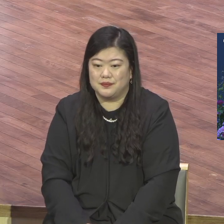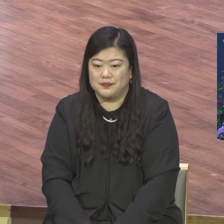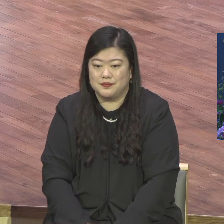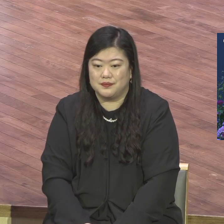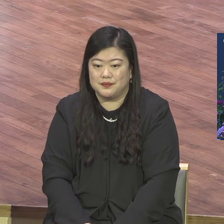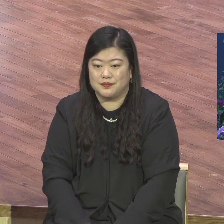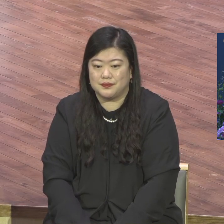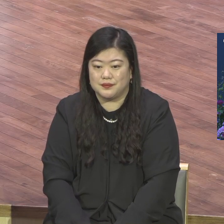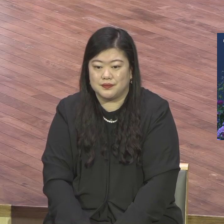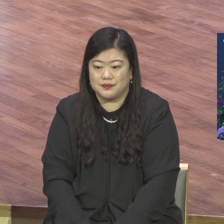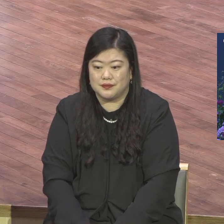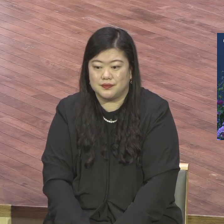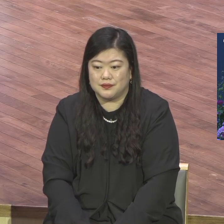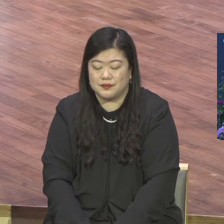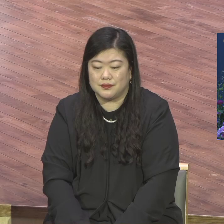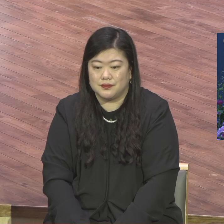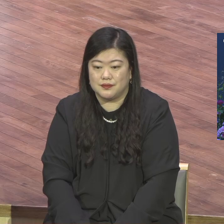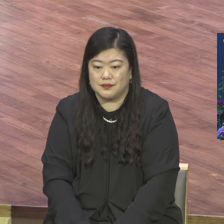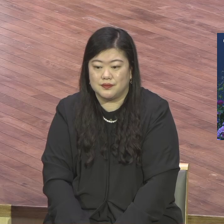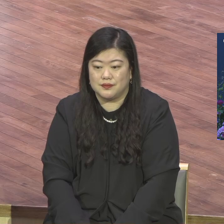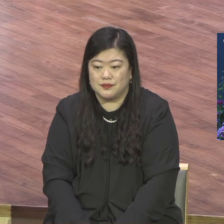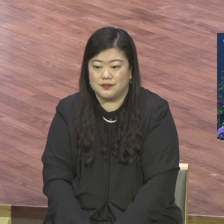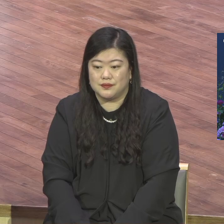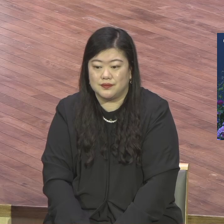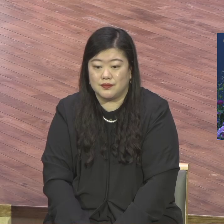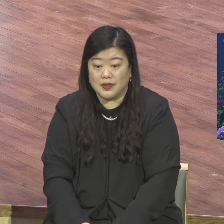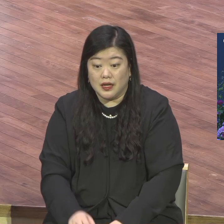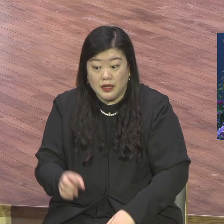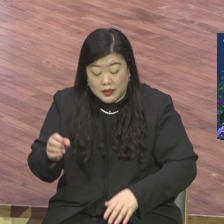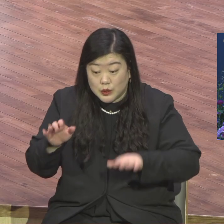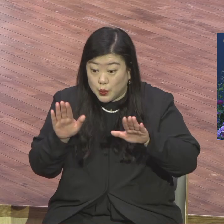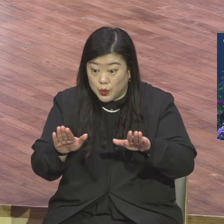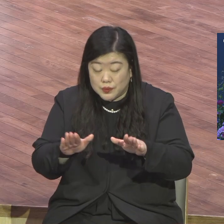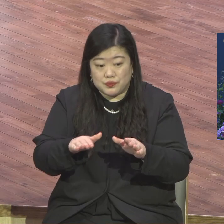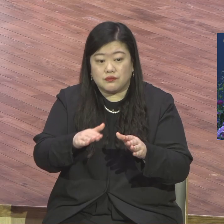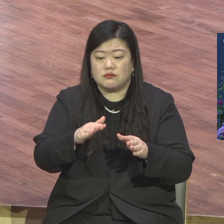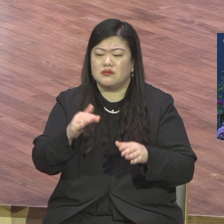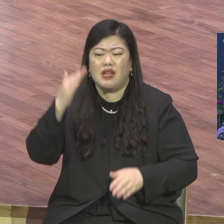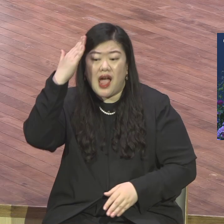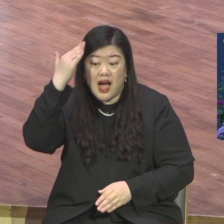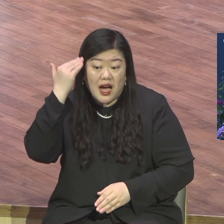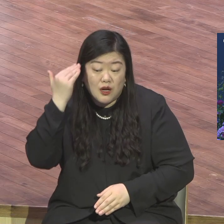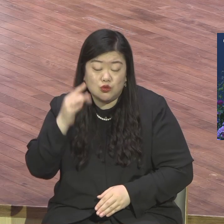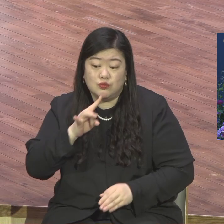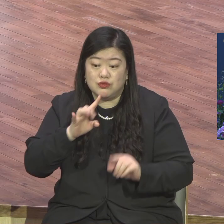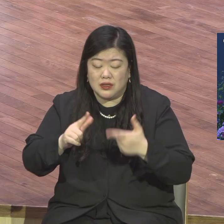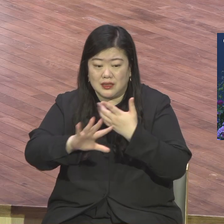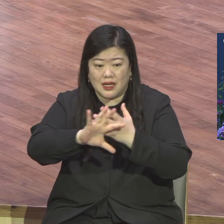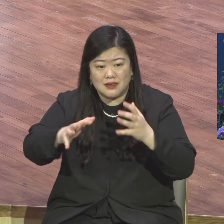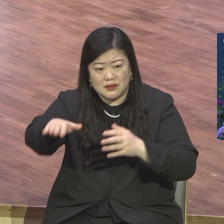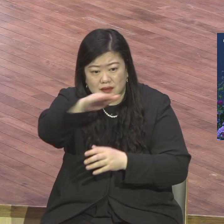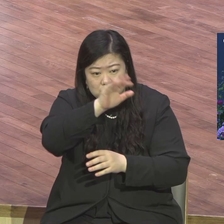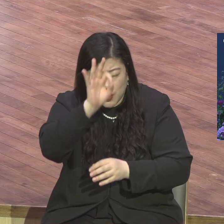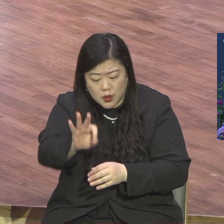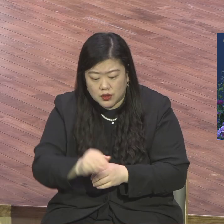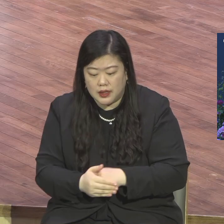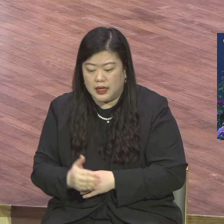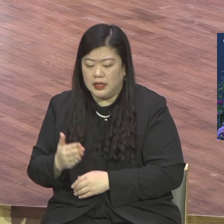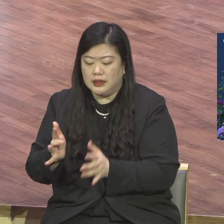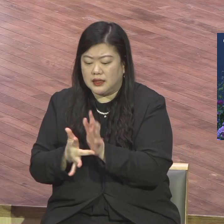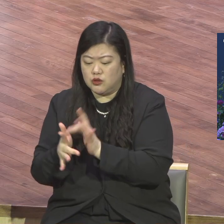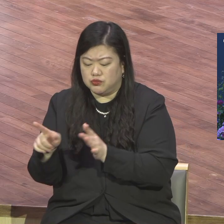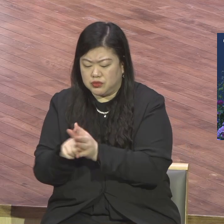지금도 이런 상황 속에 처한 분들 많아요. 불신 가문에서 자라나가지고 자신이 어쩌다가 이렇게 하나님 은혜로